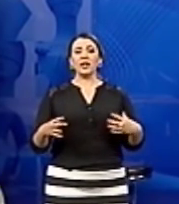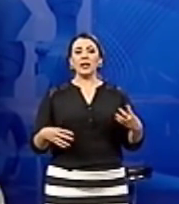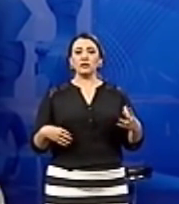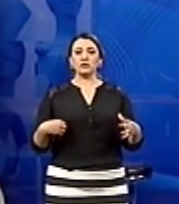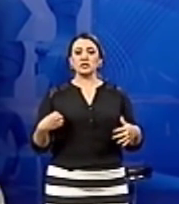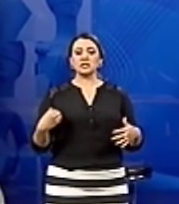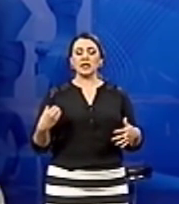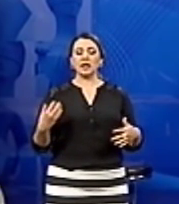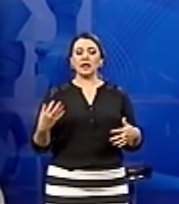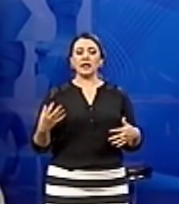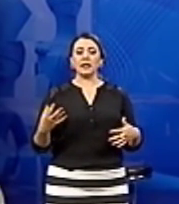desenfreados